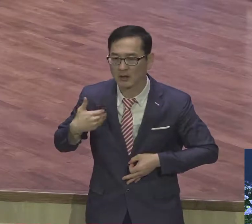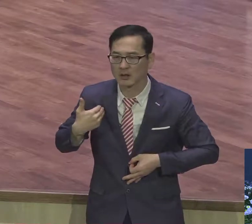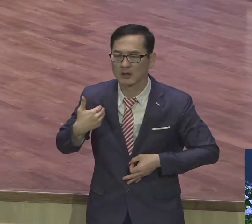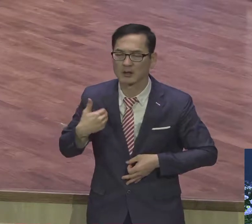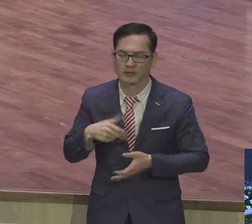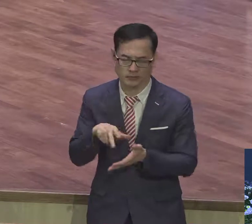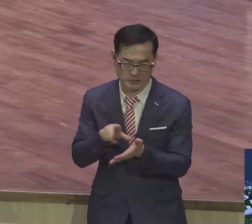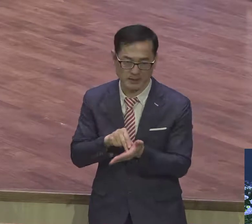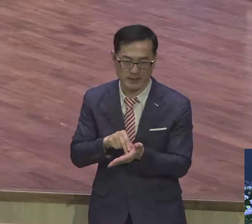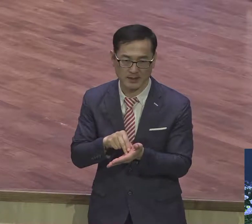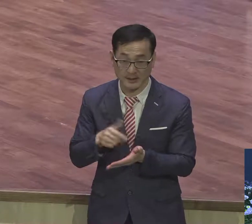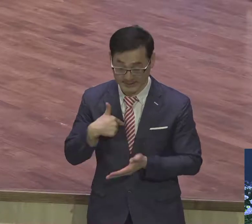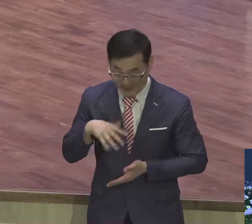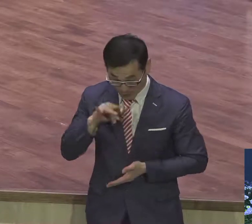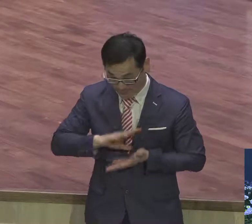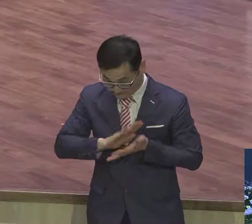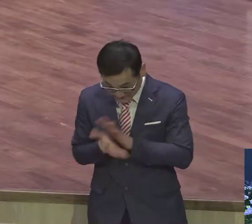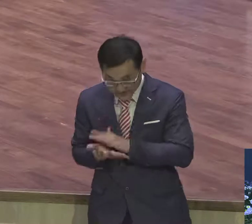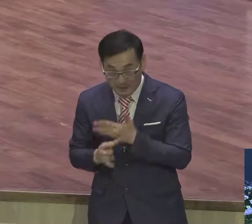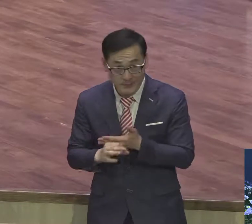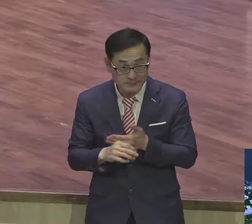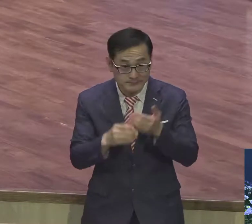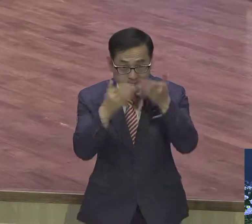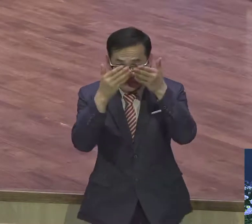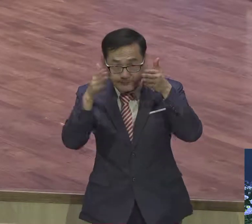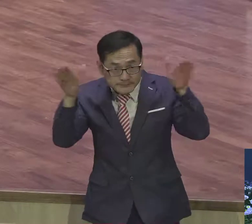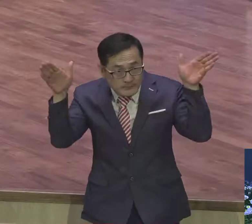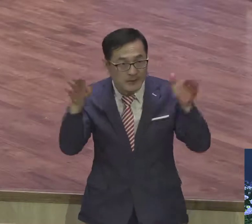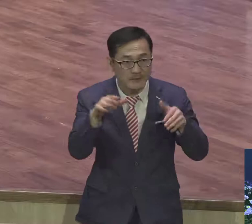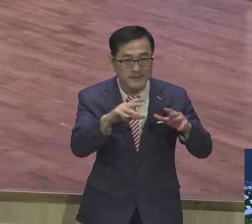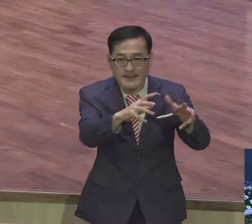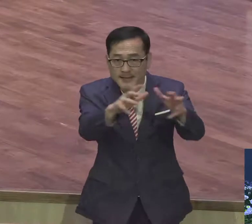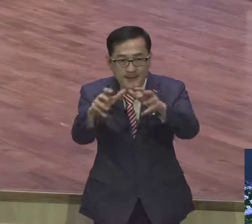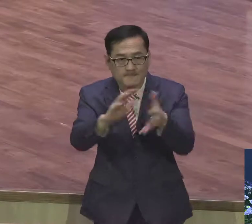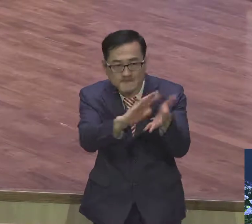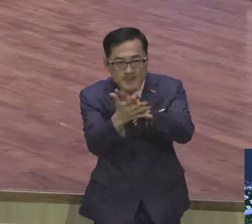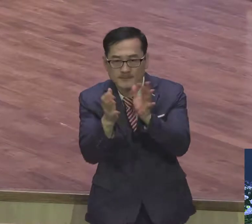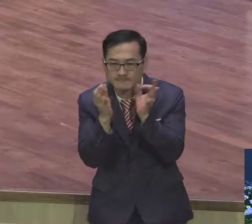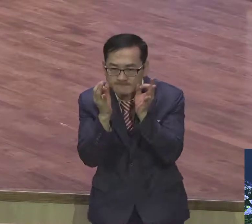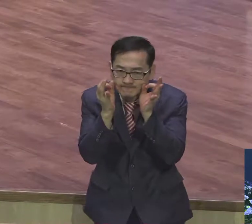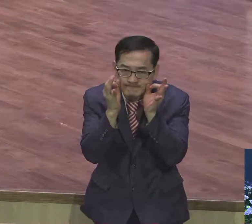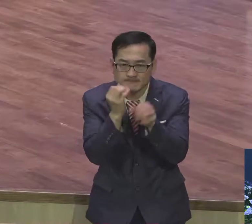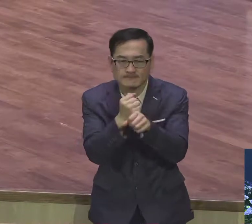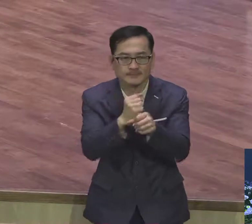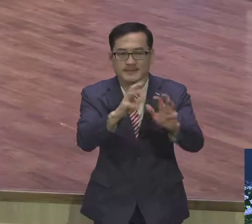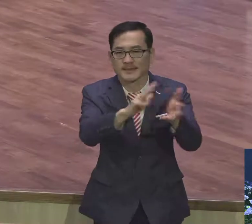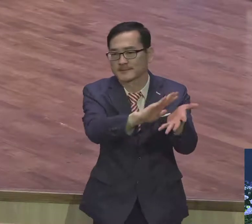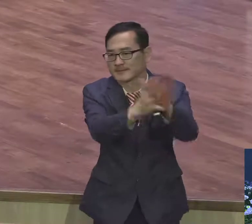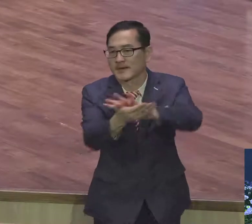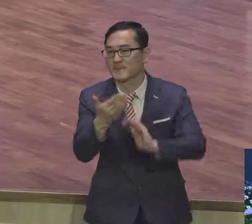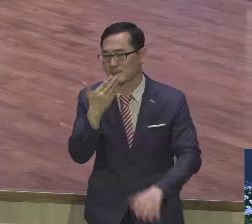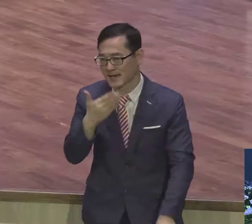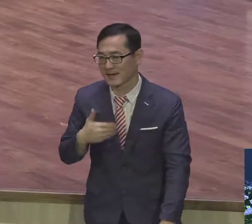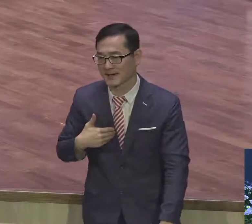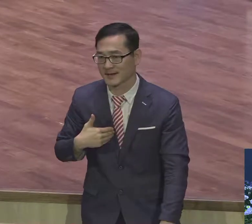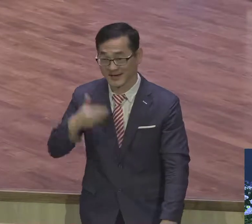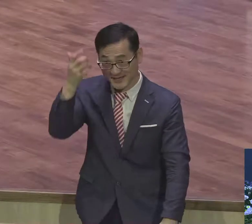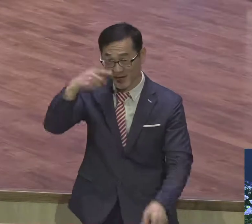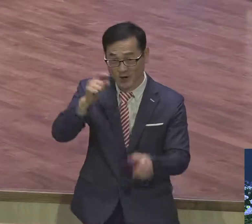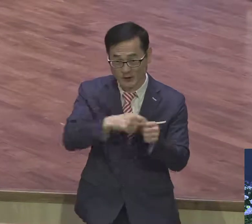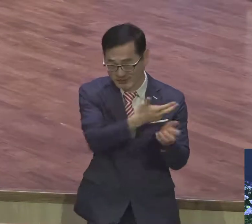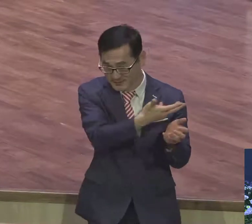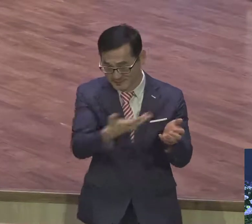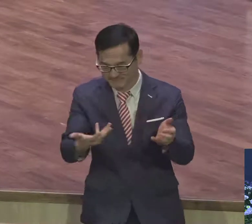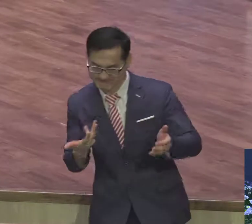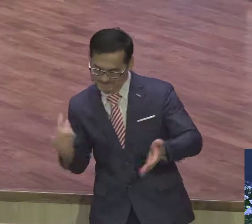내가 바뀌면 세상이 바뀐다. 그래서 나의 현장의 영적 흐름을 확 바꾸는 그런